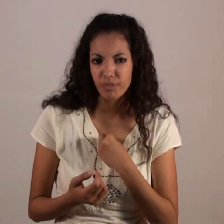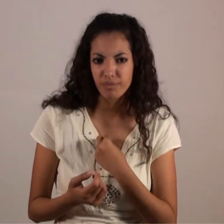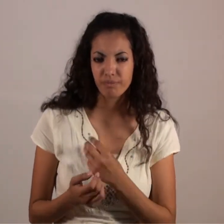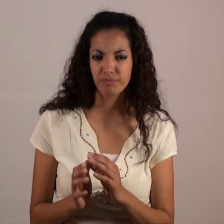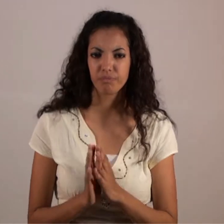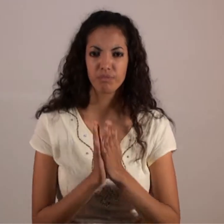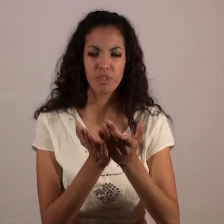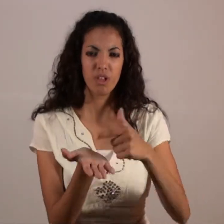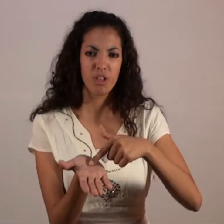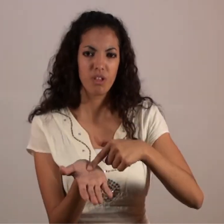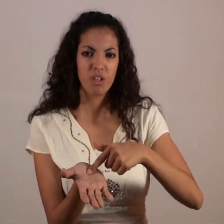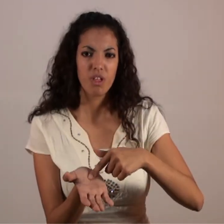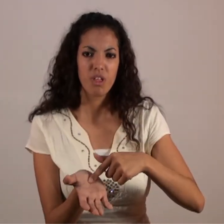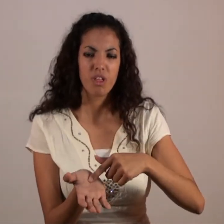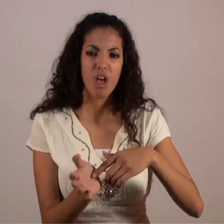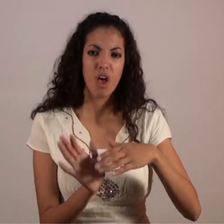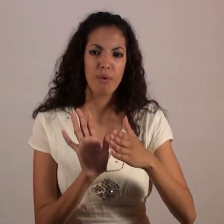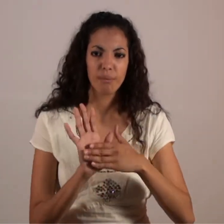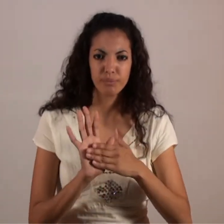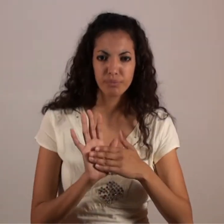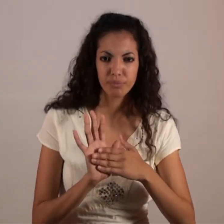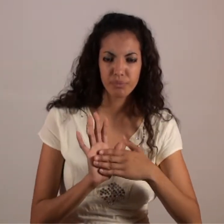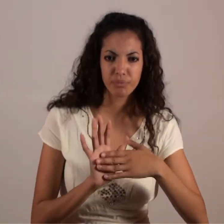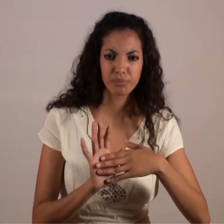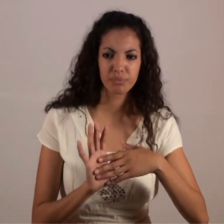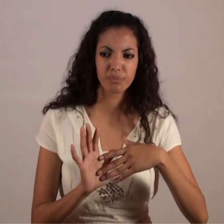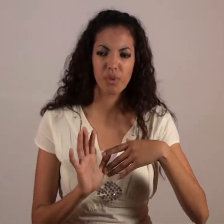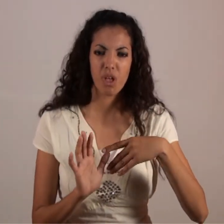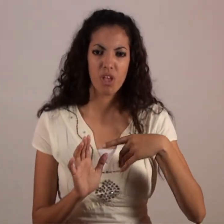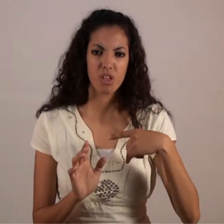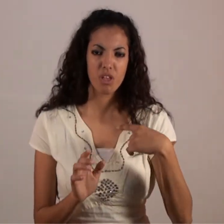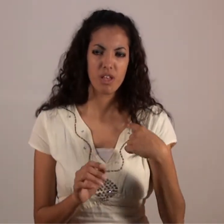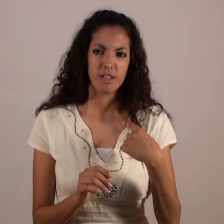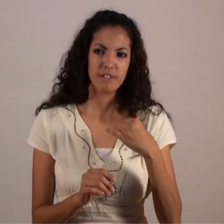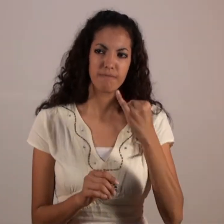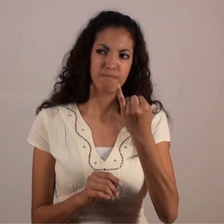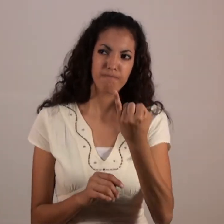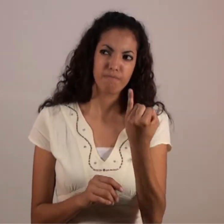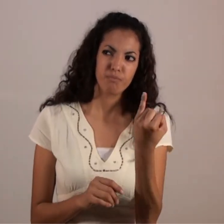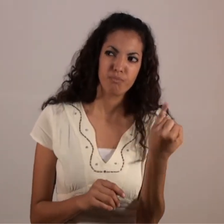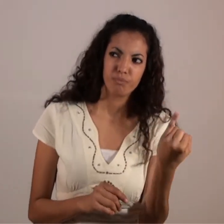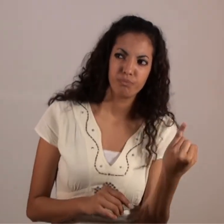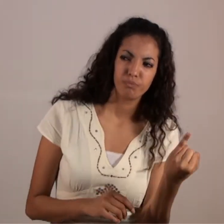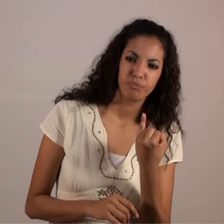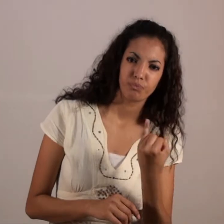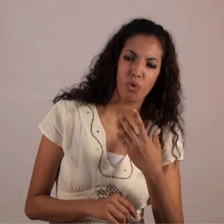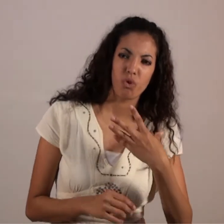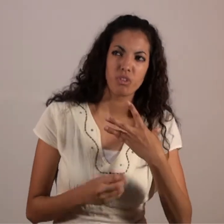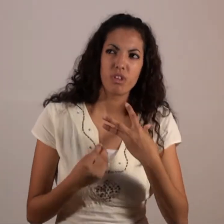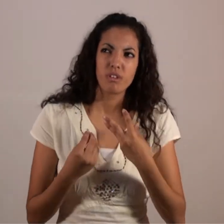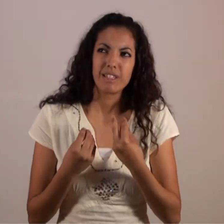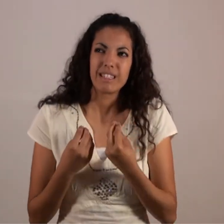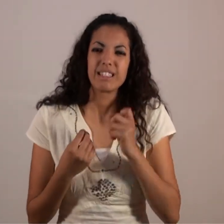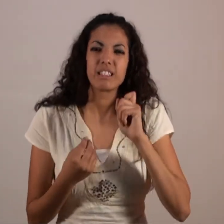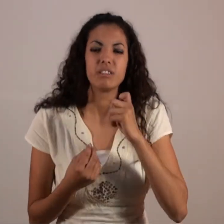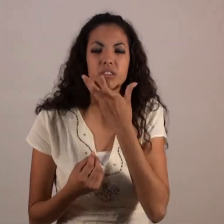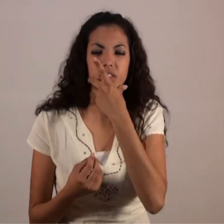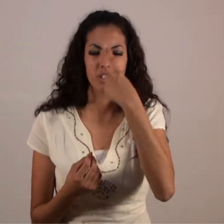Romanos 8, 31 al 39 está diciéndonos realmente la clase de Dios en el que creemos. Si entendemos